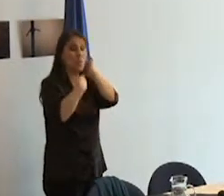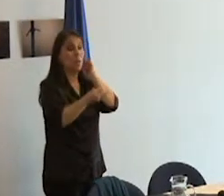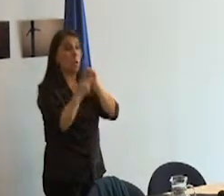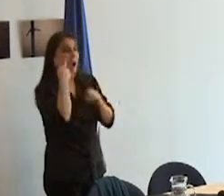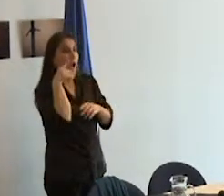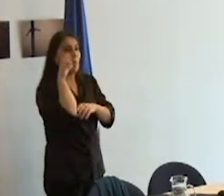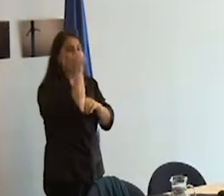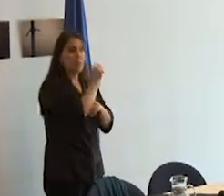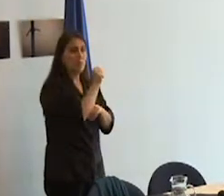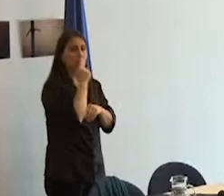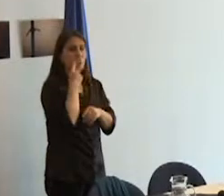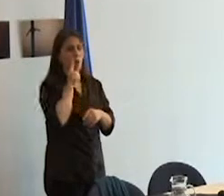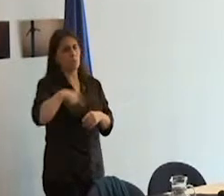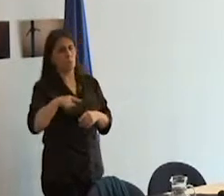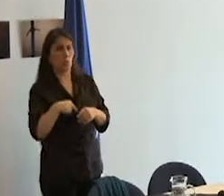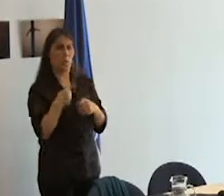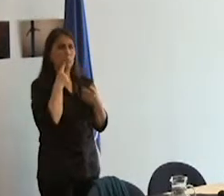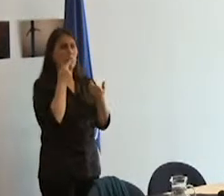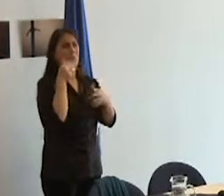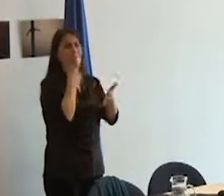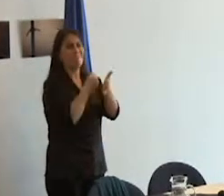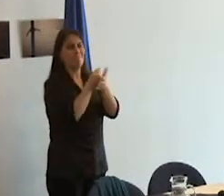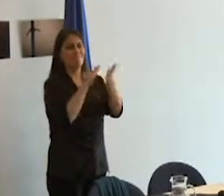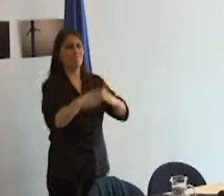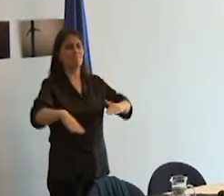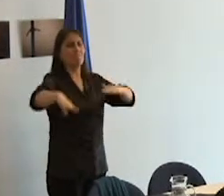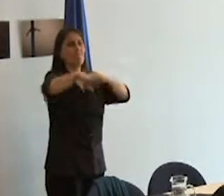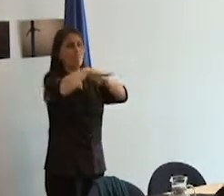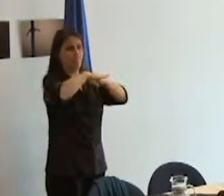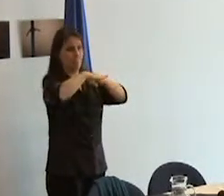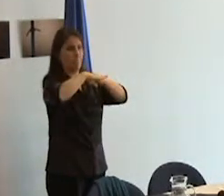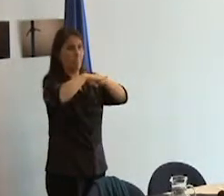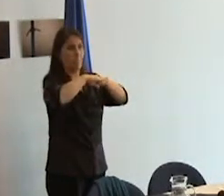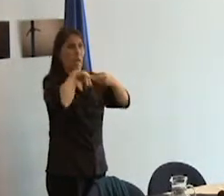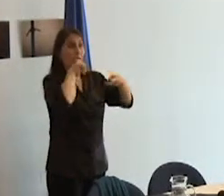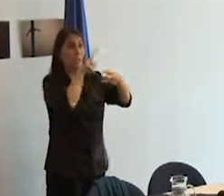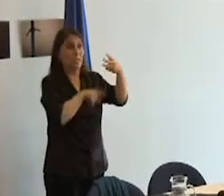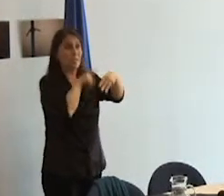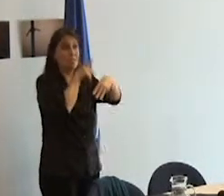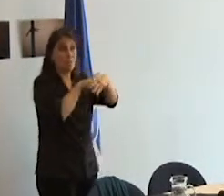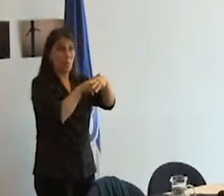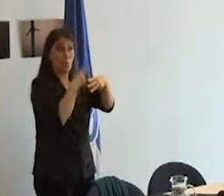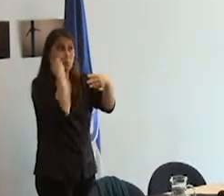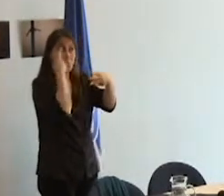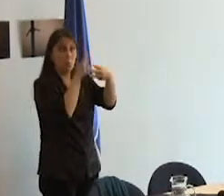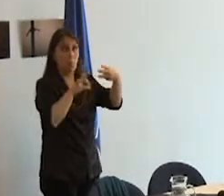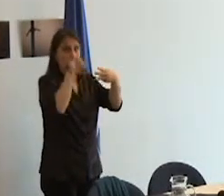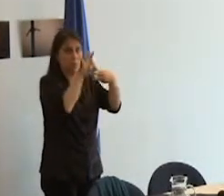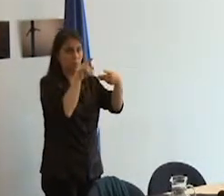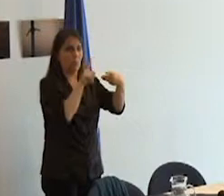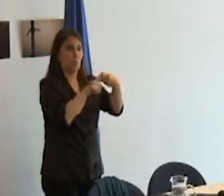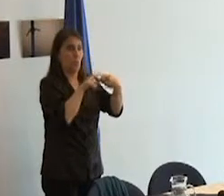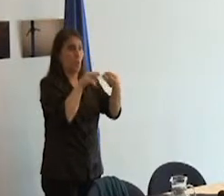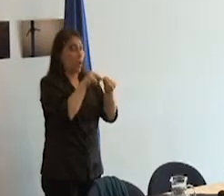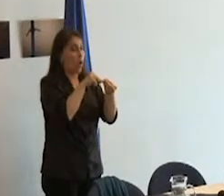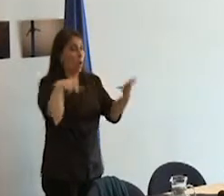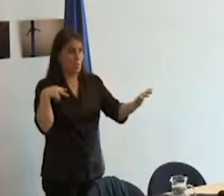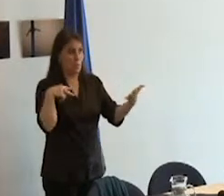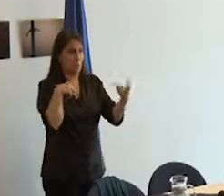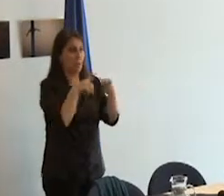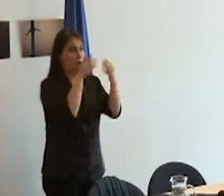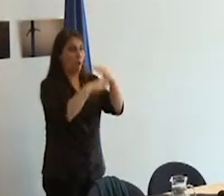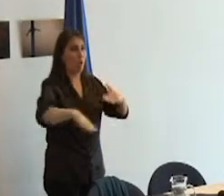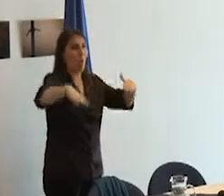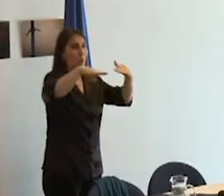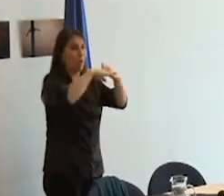homogenizar, cuestionamiento que está nutrido por tres aspectos básicos: la crisis frente al homogéneo